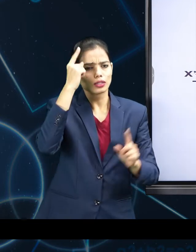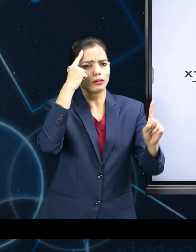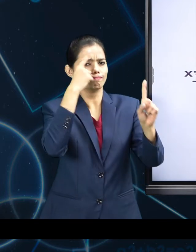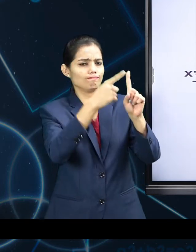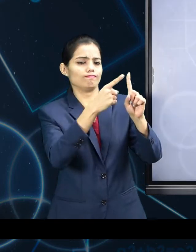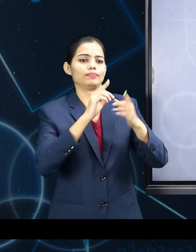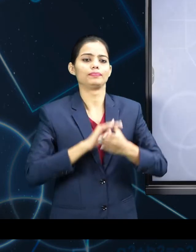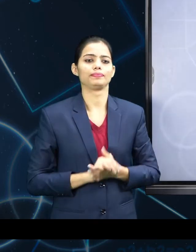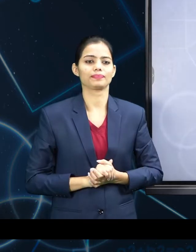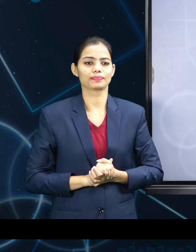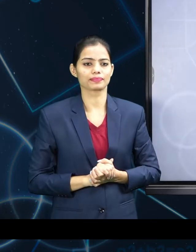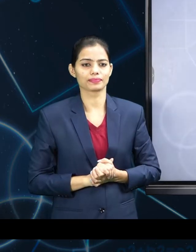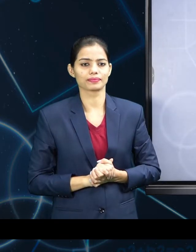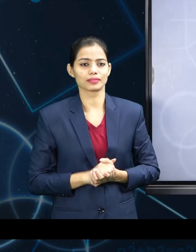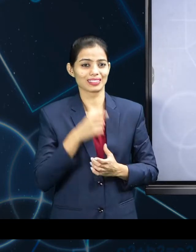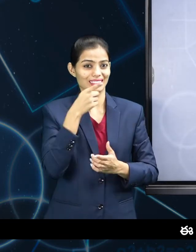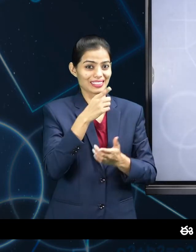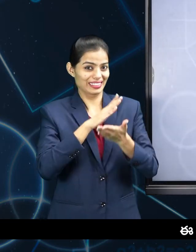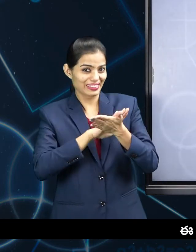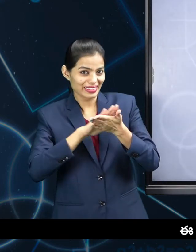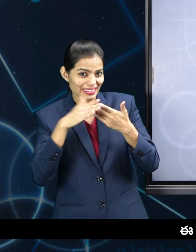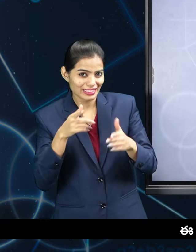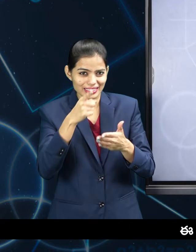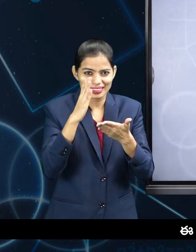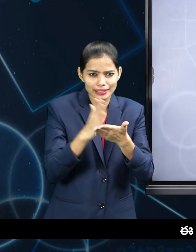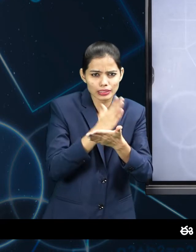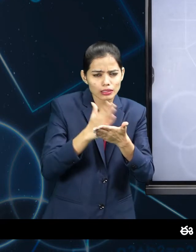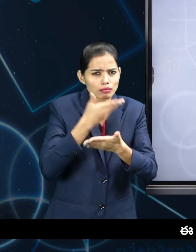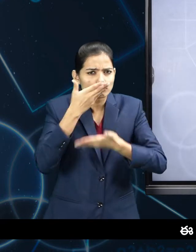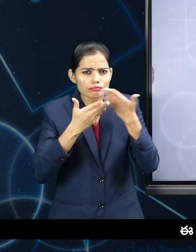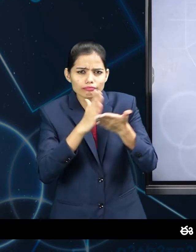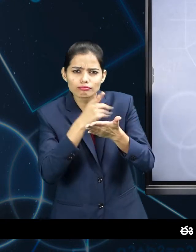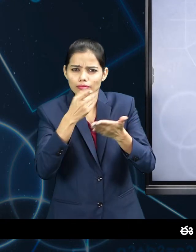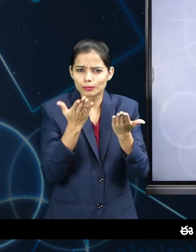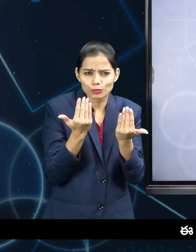అభ్యాస ఫలితాలు. ఈ పాఠం ముగింపులో మీరు వీటిని చేయగలరు.